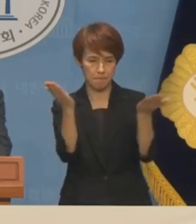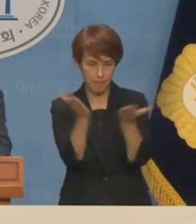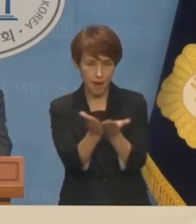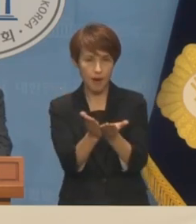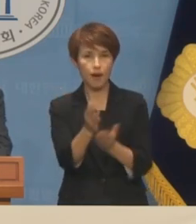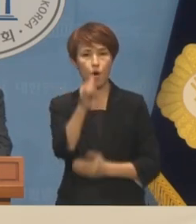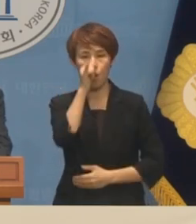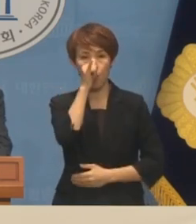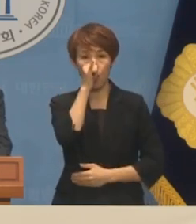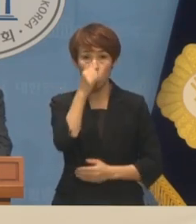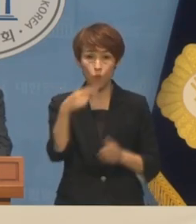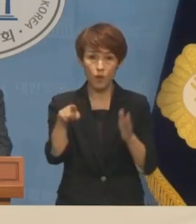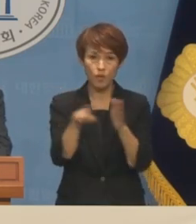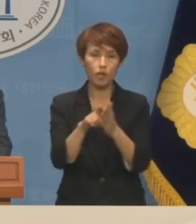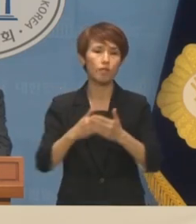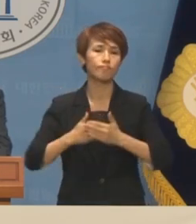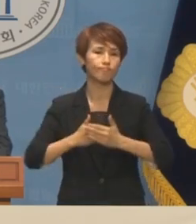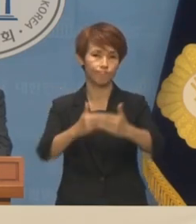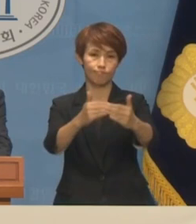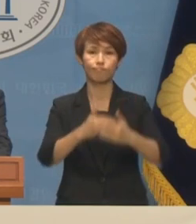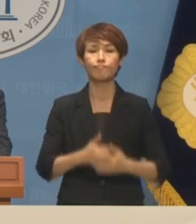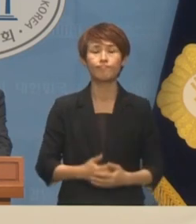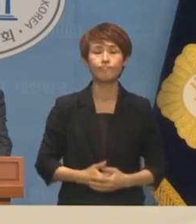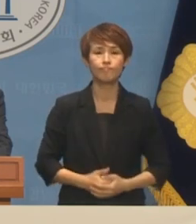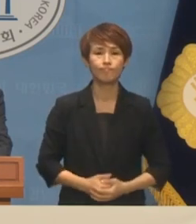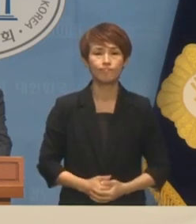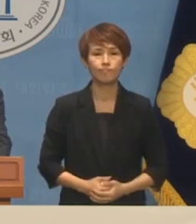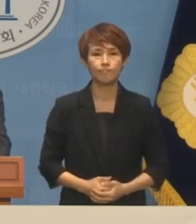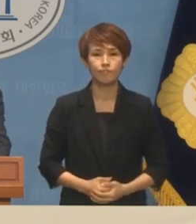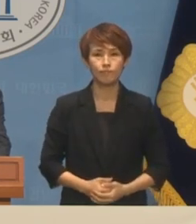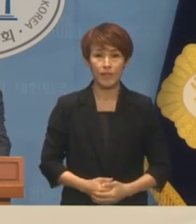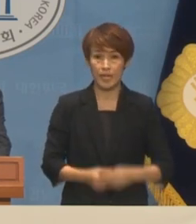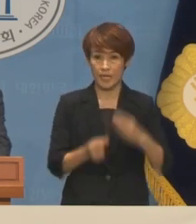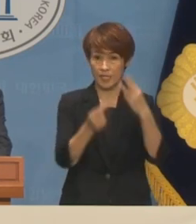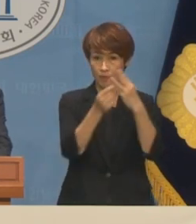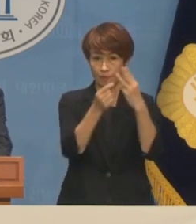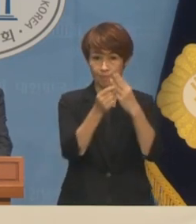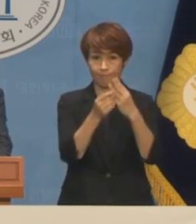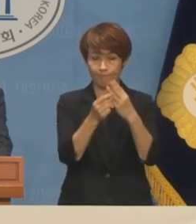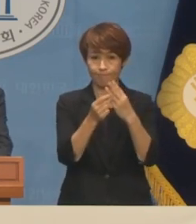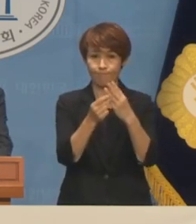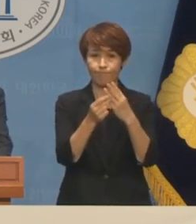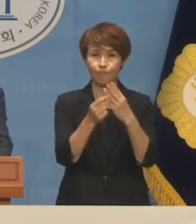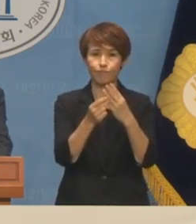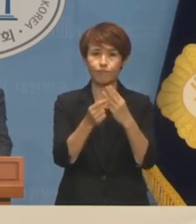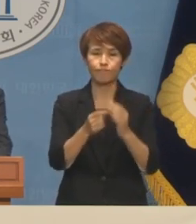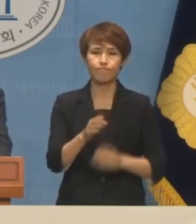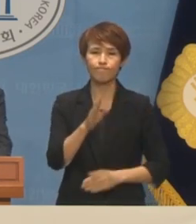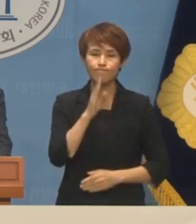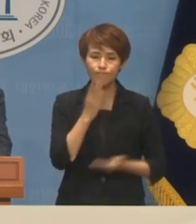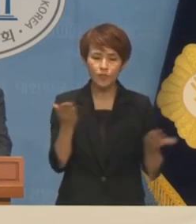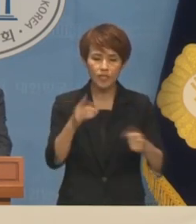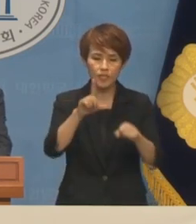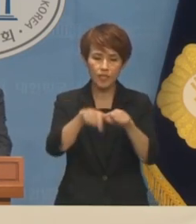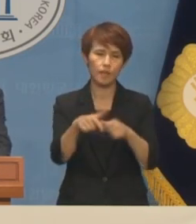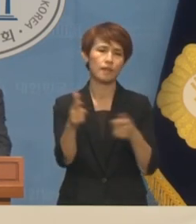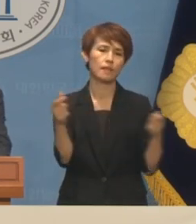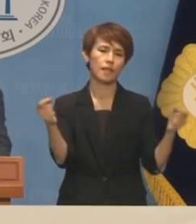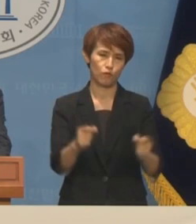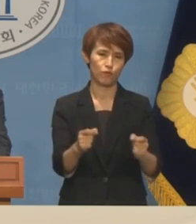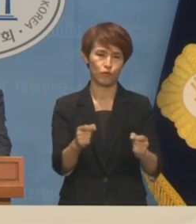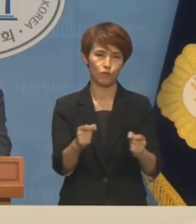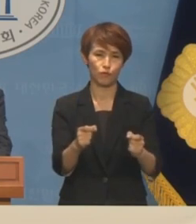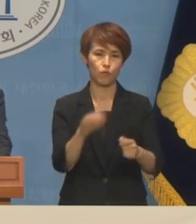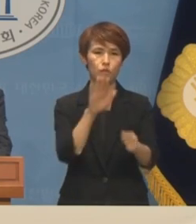수 있도록 추진하고자 합니다. 세 번째는 실노동시간 단축과